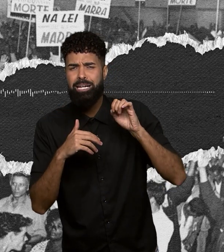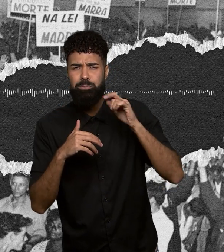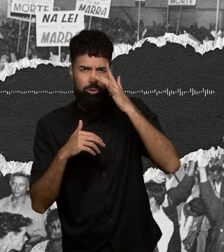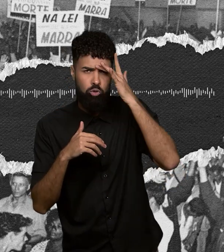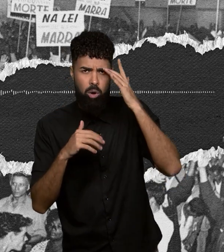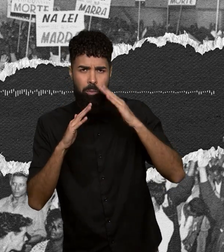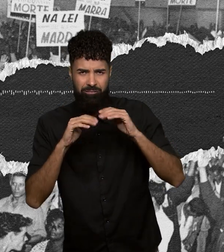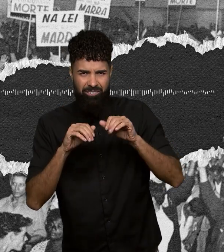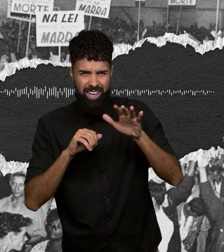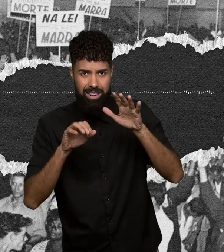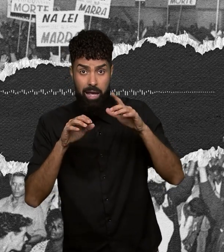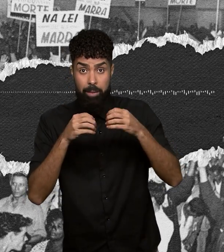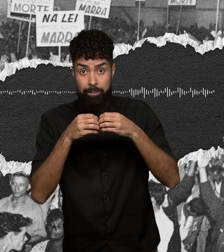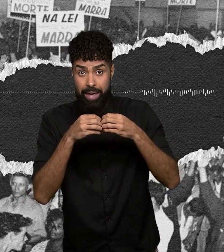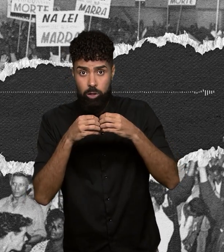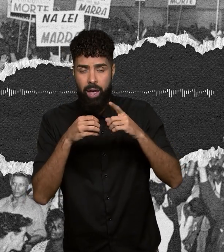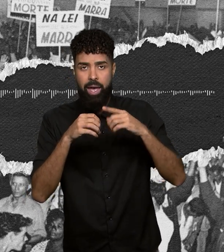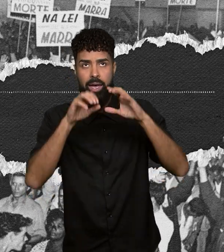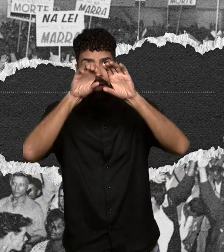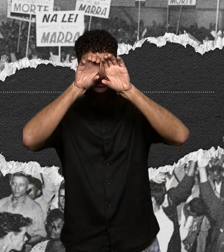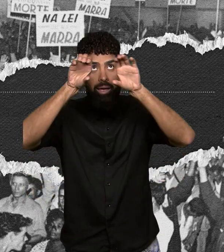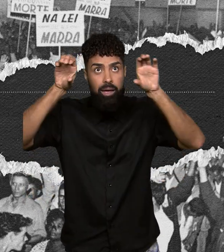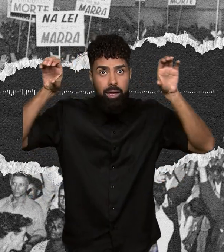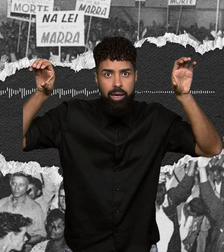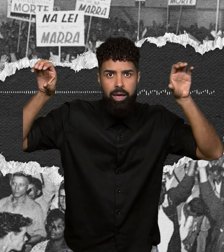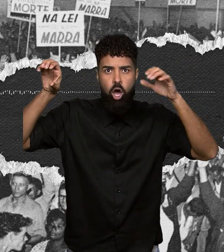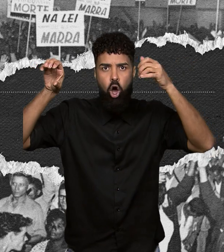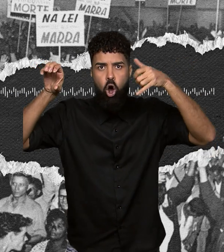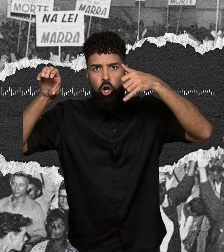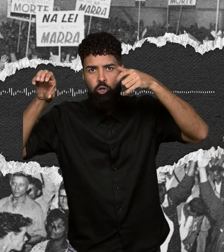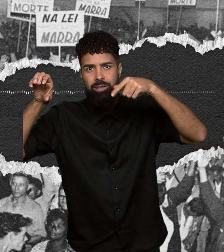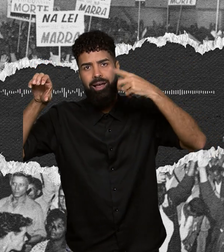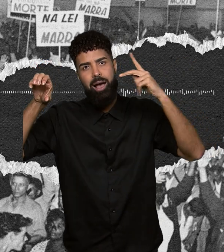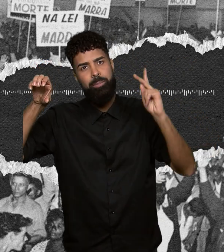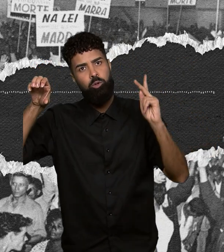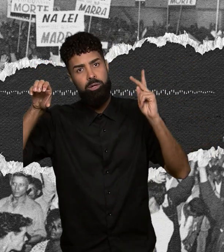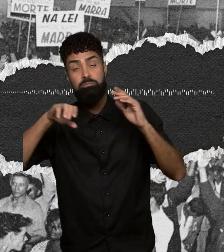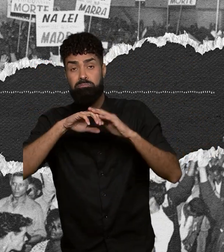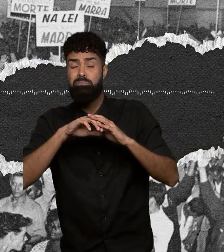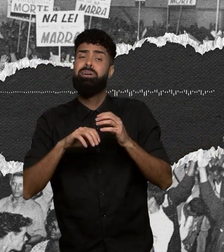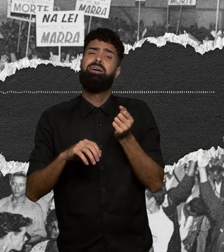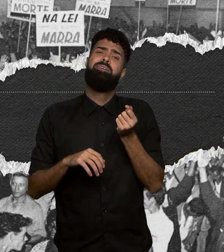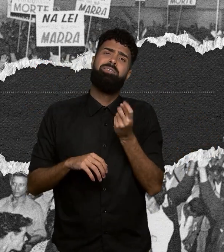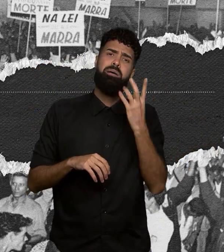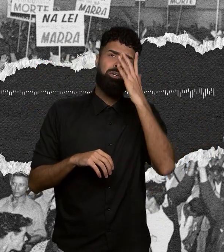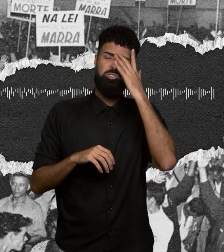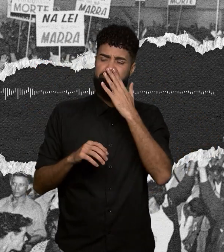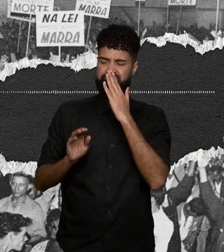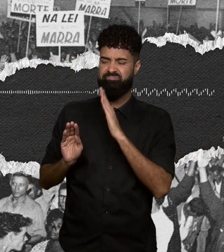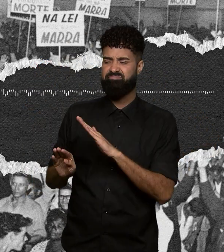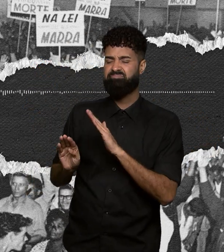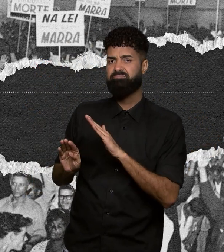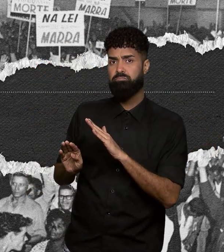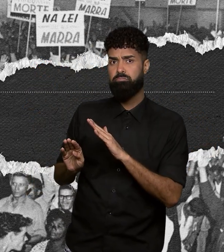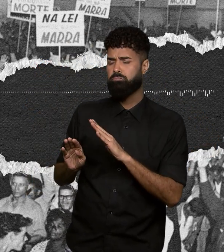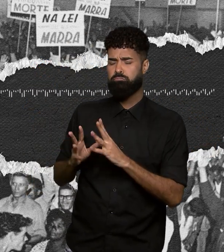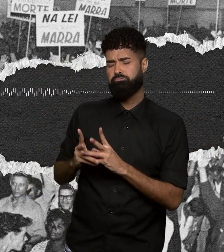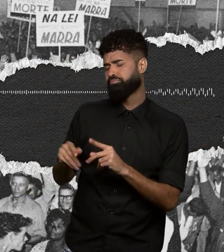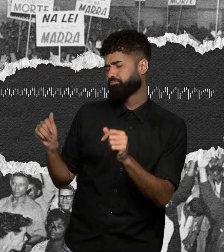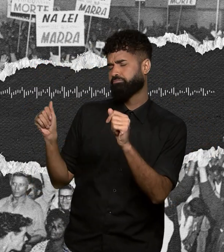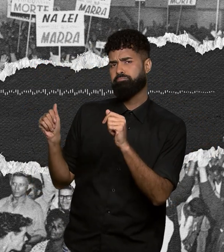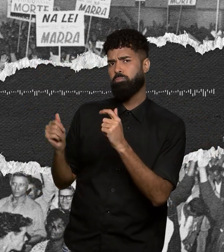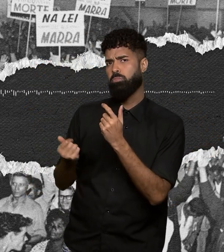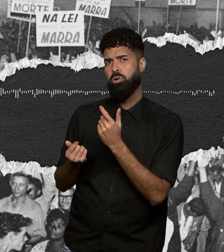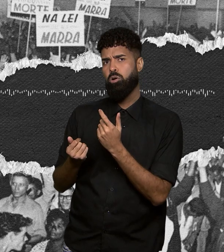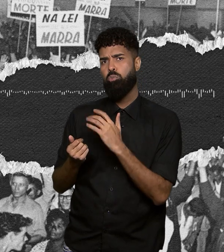favela localizada sobre os oleodutos da Petrobras e das centenas de pessoas invisíveis que viraram cinzas no